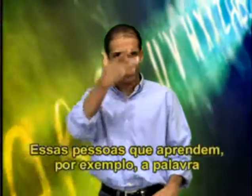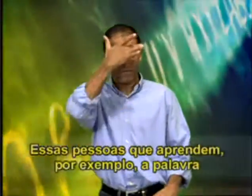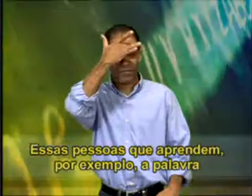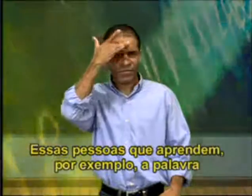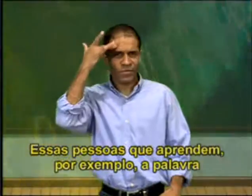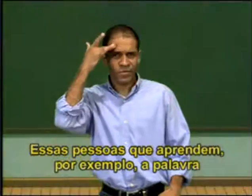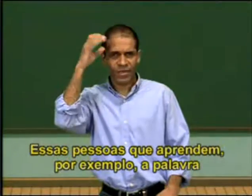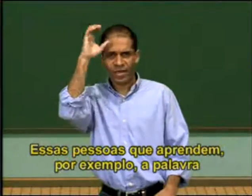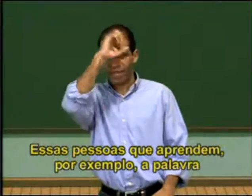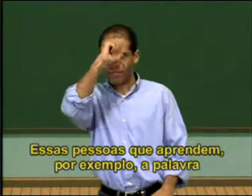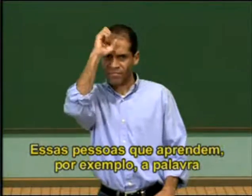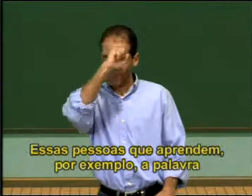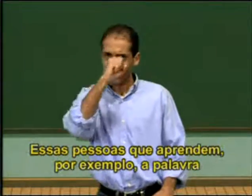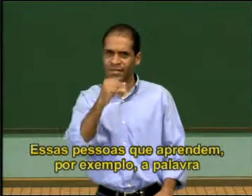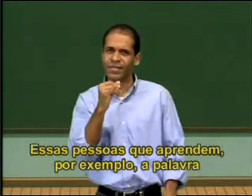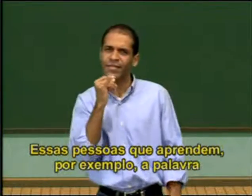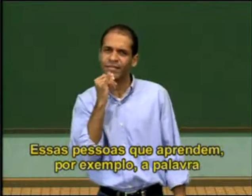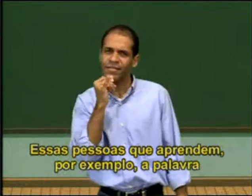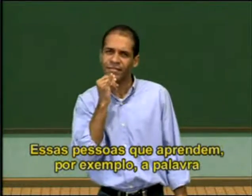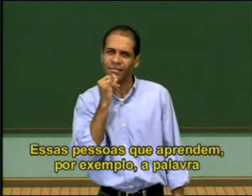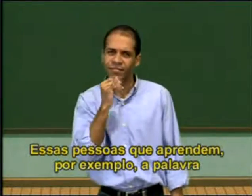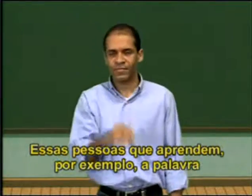Essas pessoas que aprendem, por exemplo, a palavra